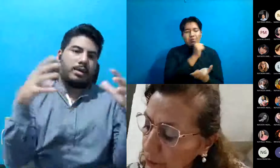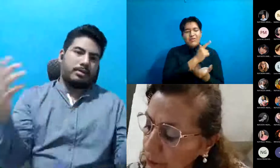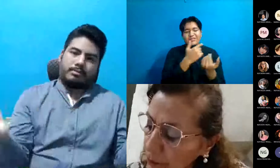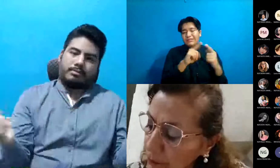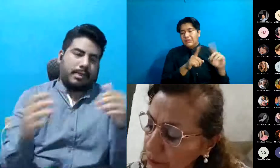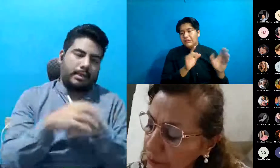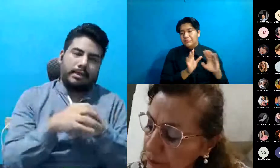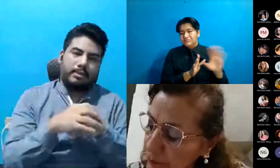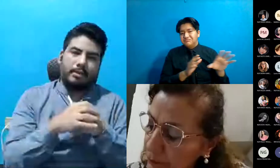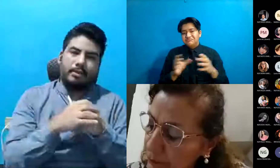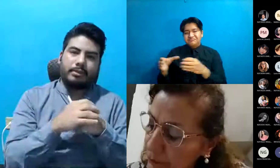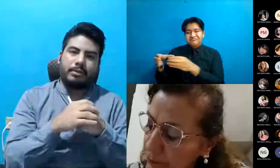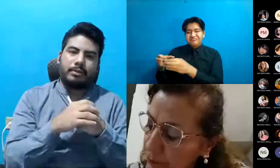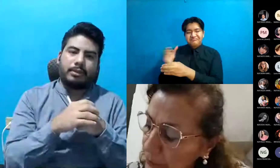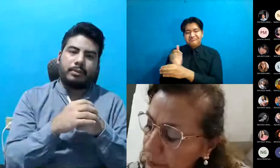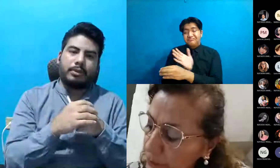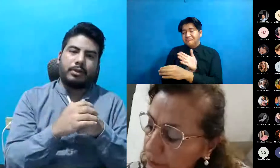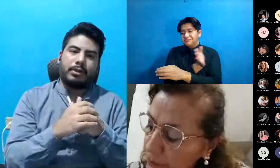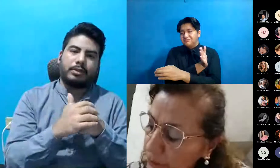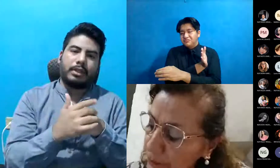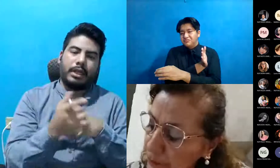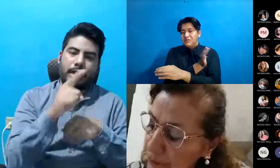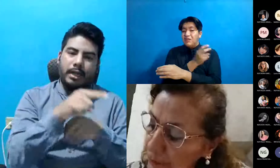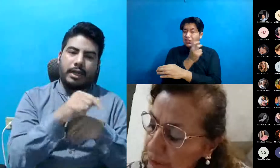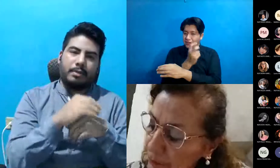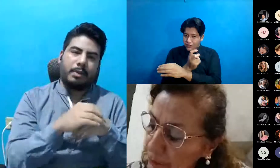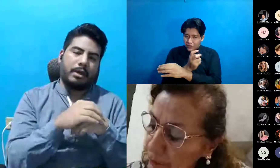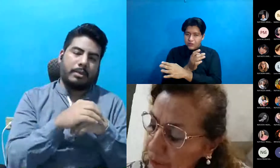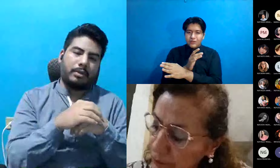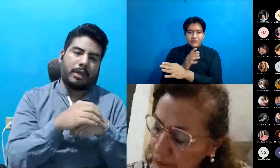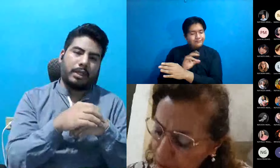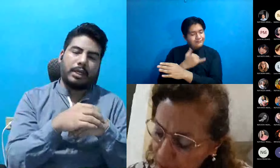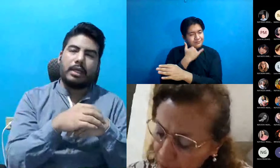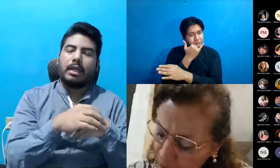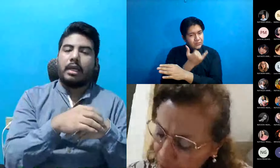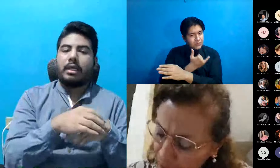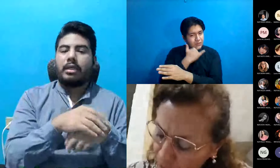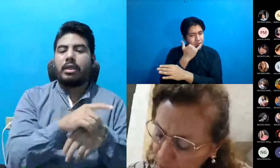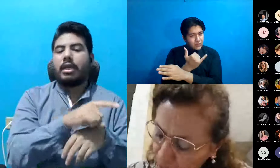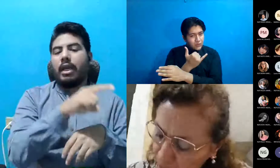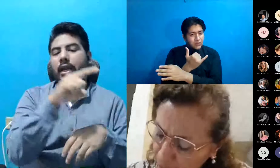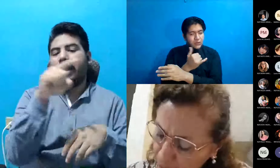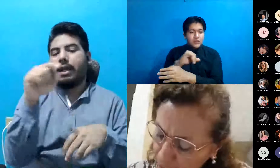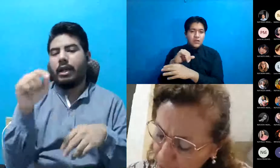En lo cual son conceptos erróneos, el primer elemento que dije.